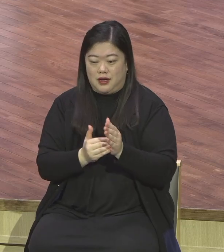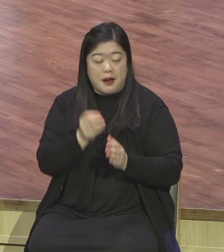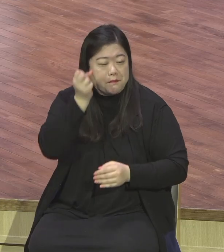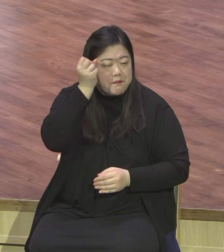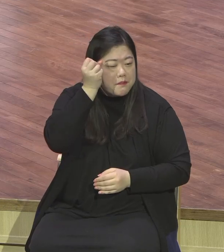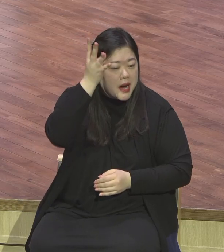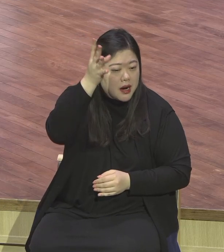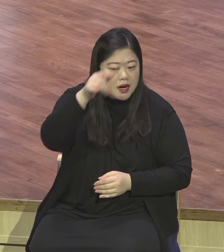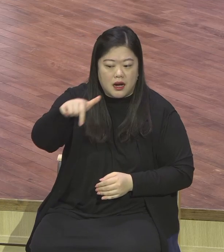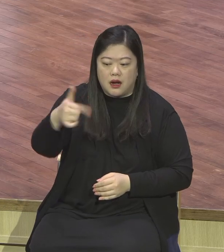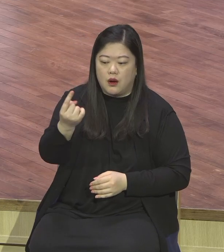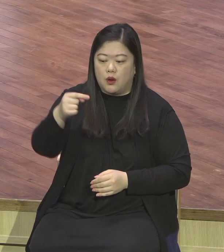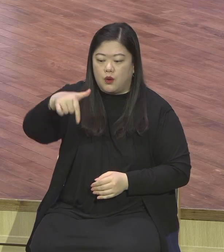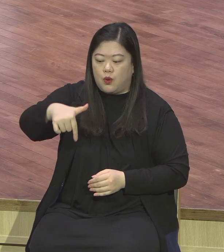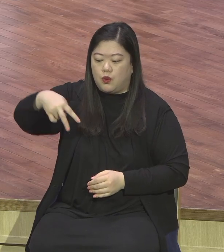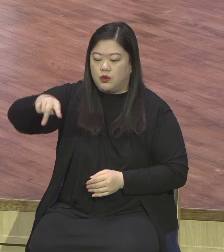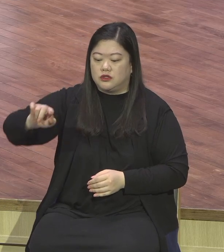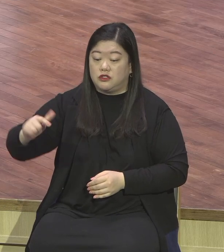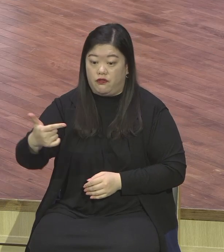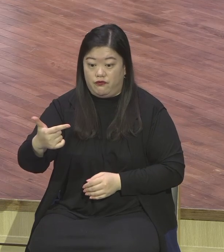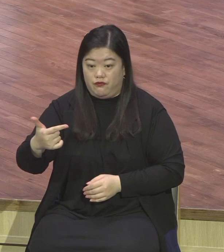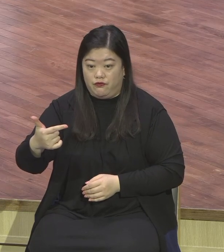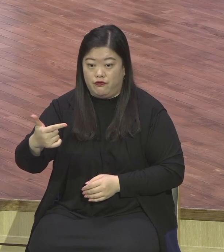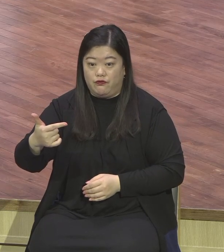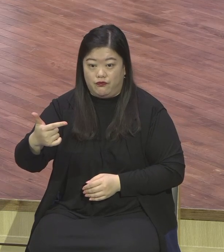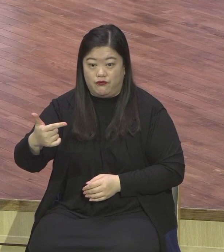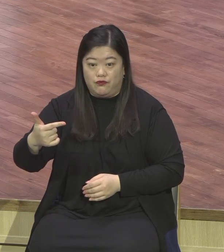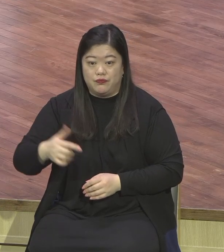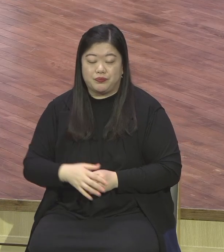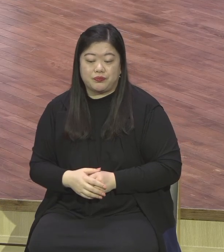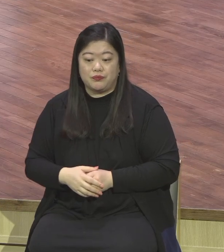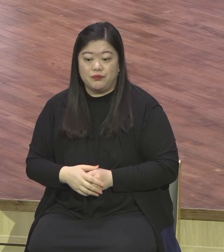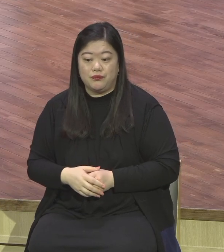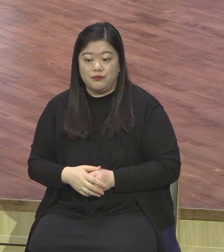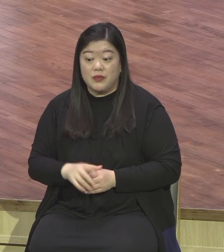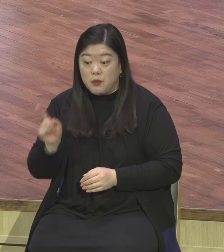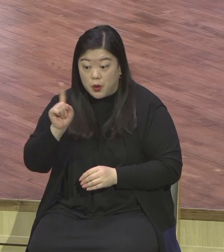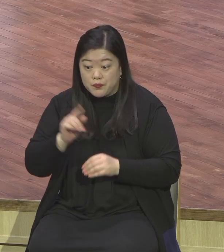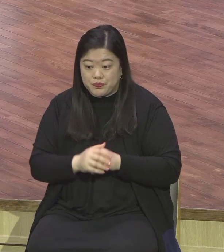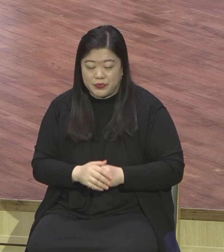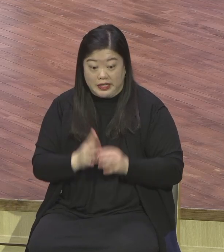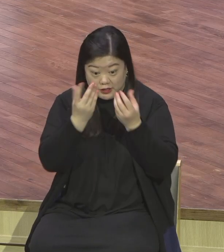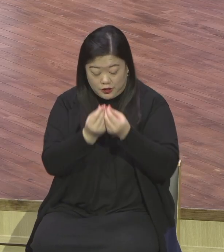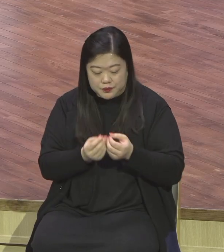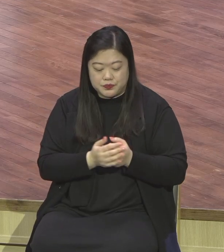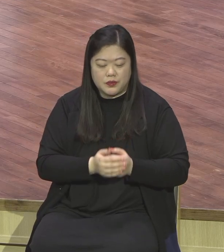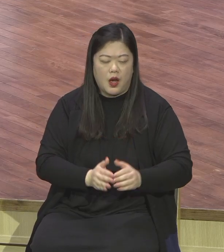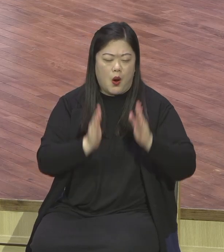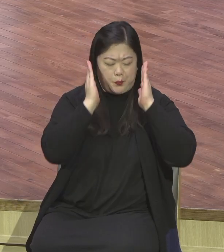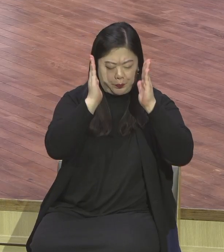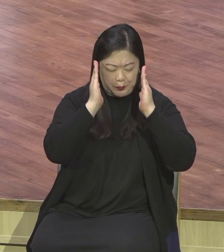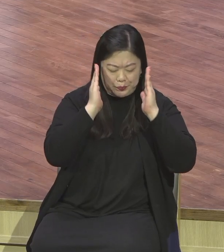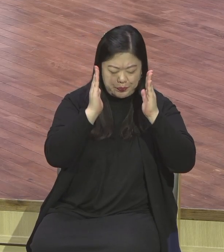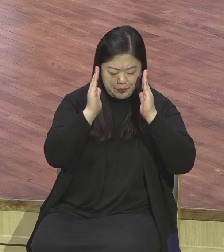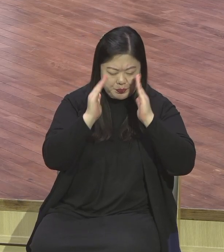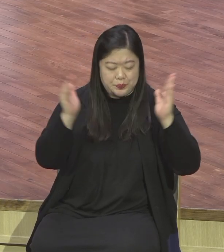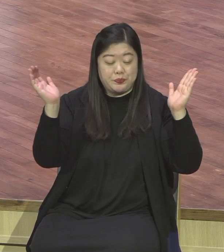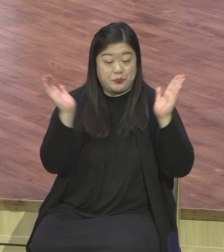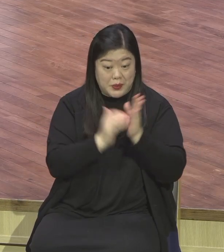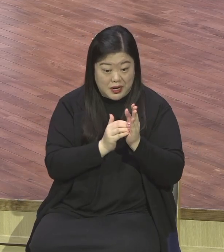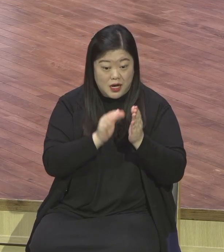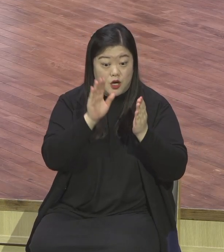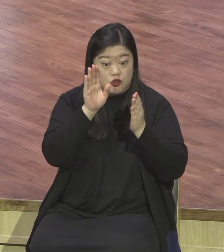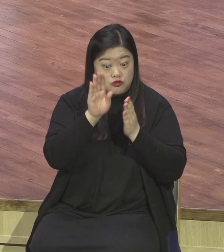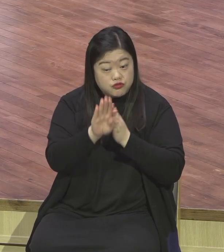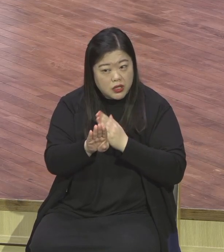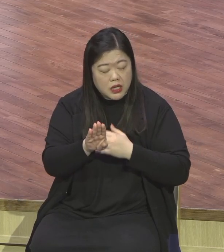에빙하우스의 망각 곡선에 따르면요 공부를 하고 채 10분이